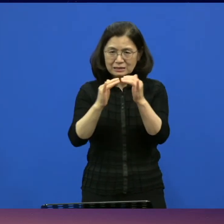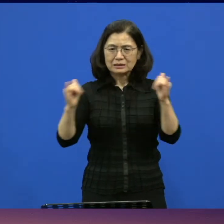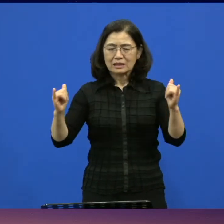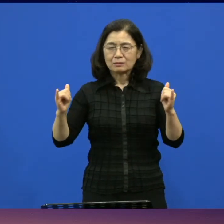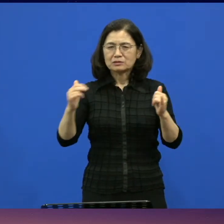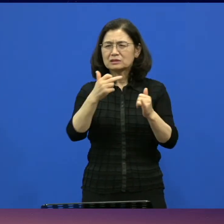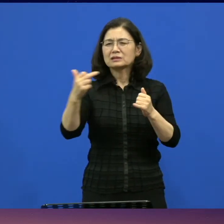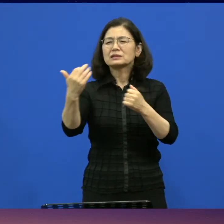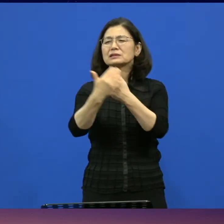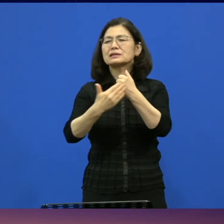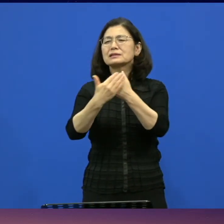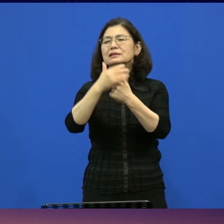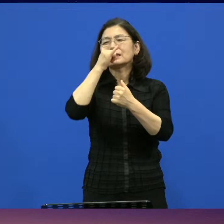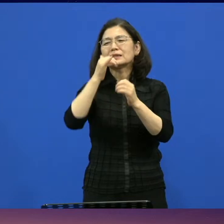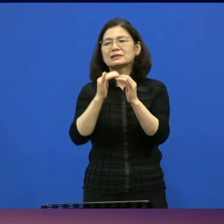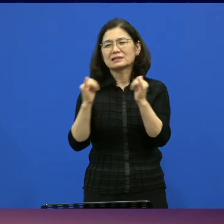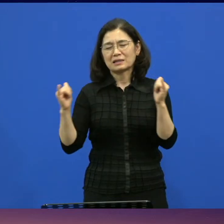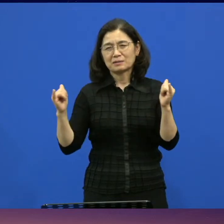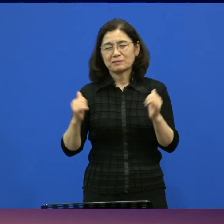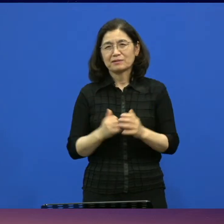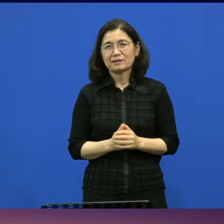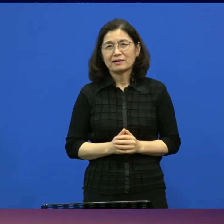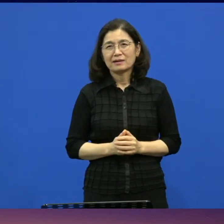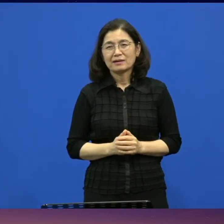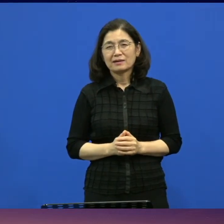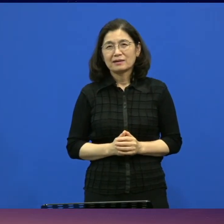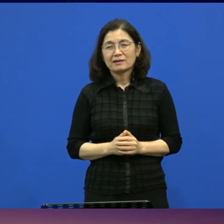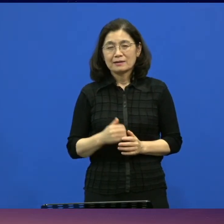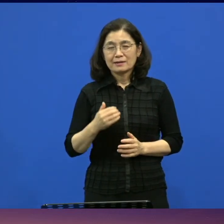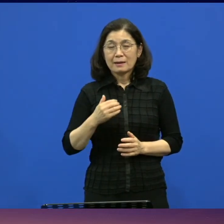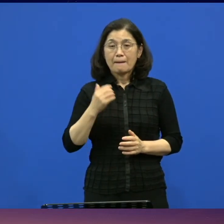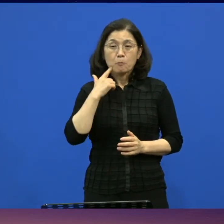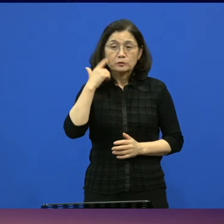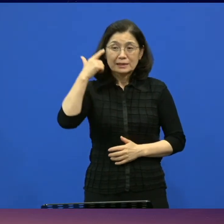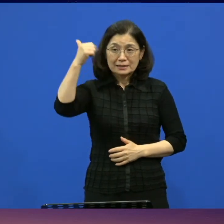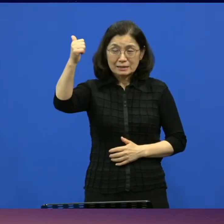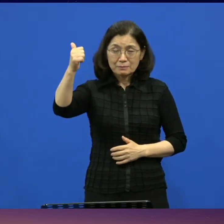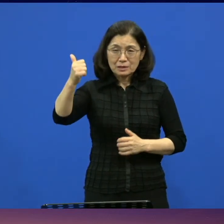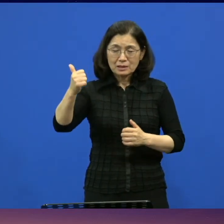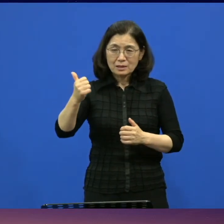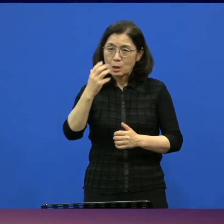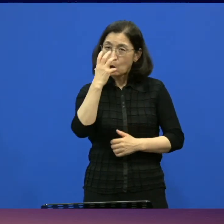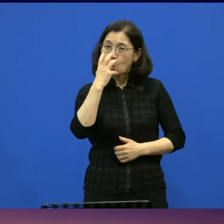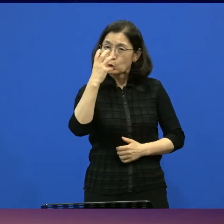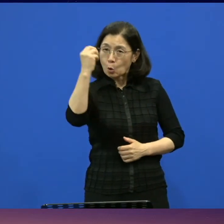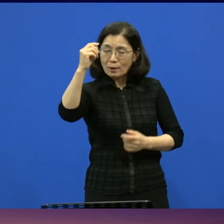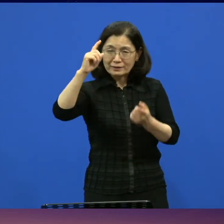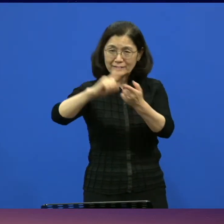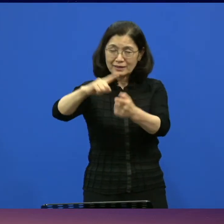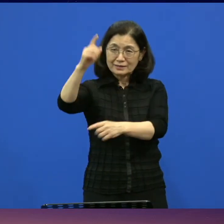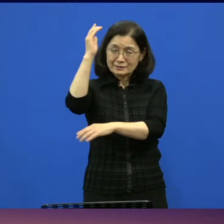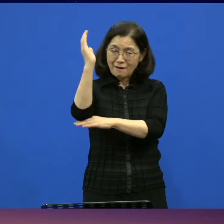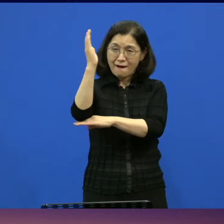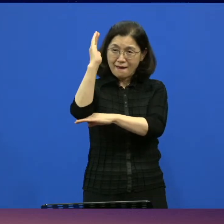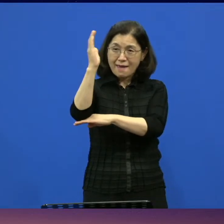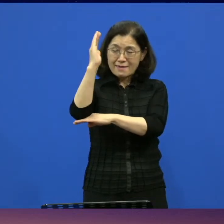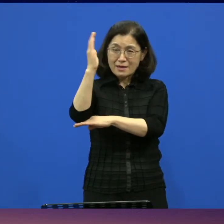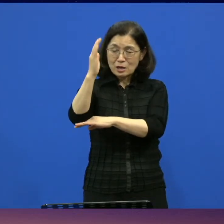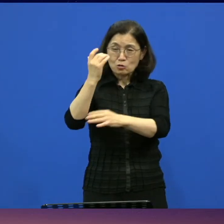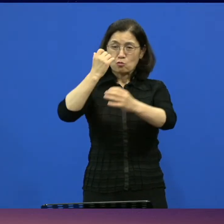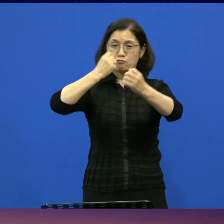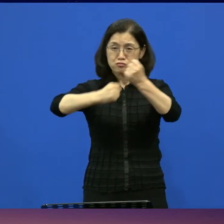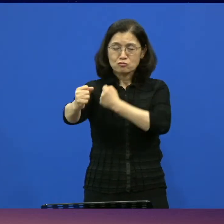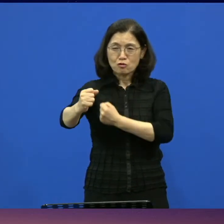대개는 오늘 이렇게 교만에 대한 얘기를 해도 난 좀 교만하네, 이 정도면 교만을 못 느끼신 거예요.